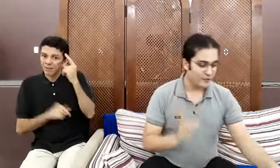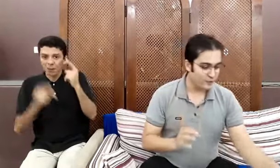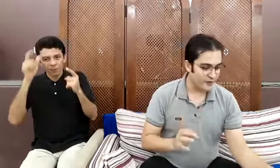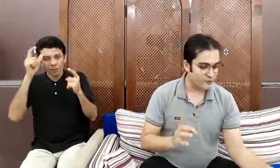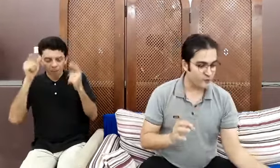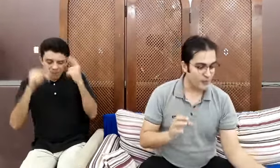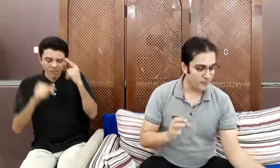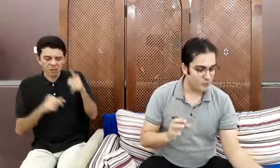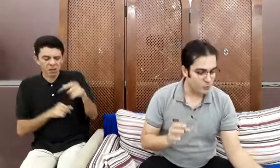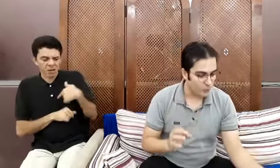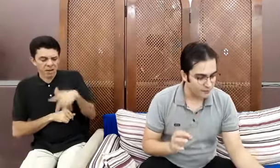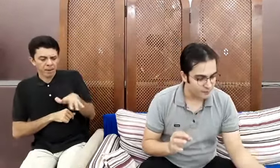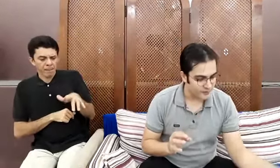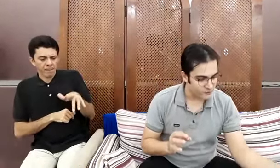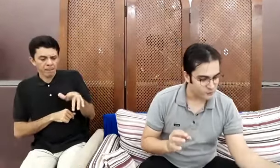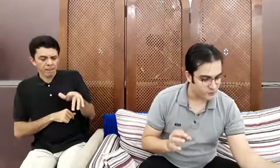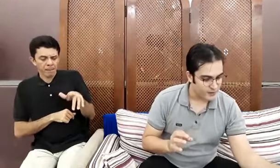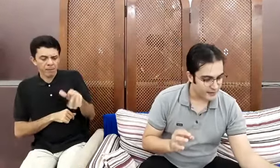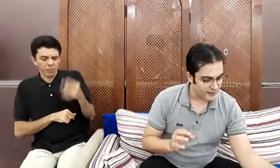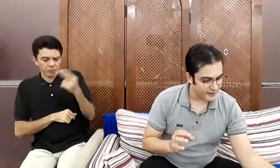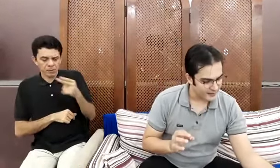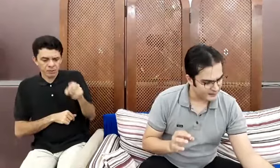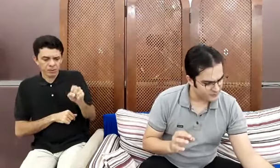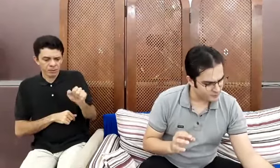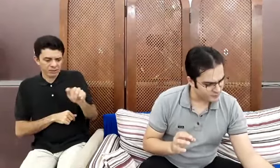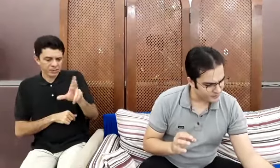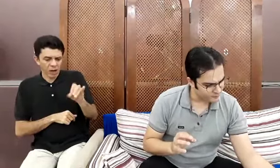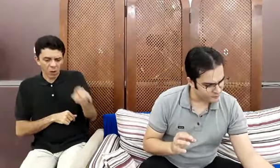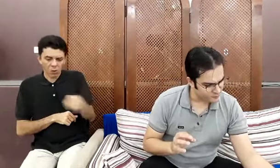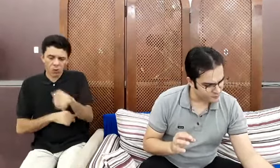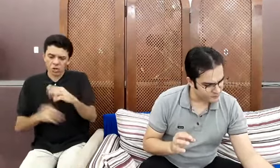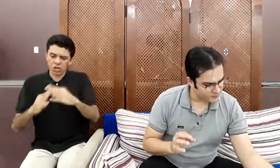olha no capítulo 8, verso